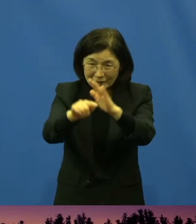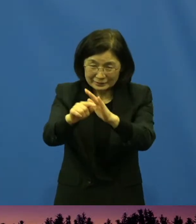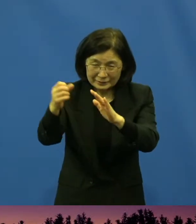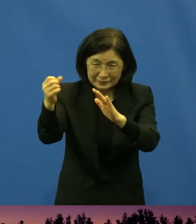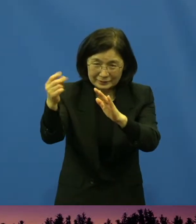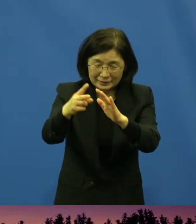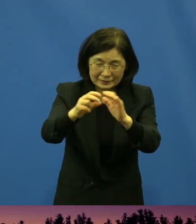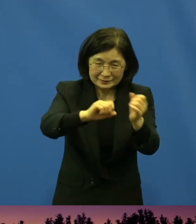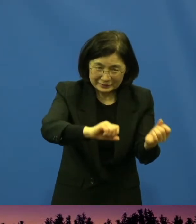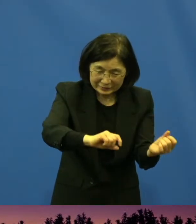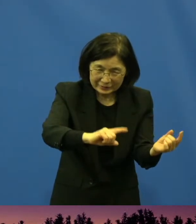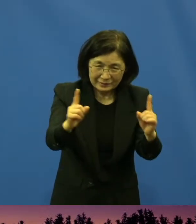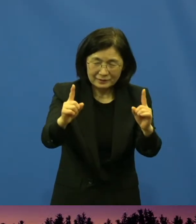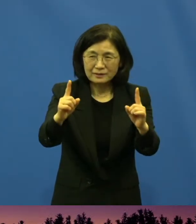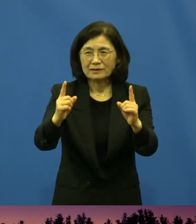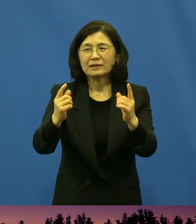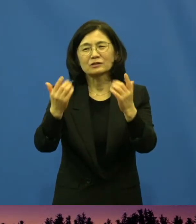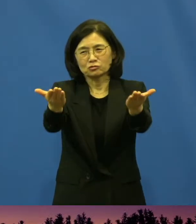만약에